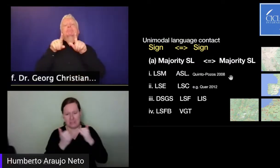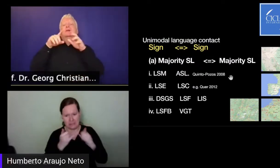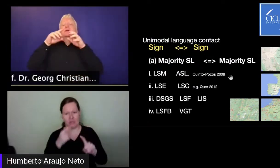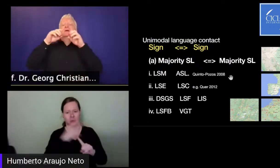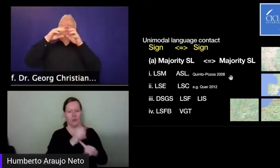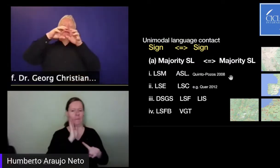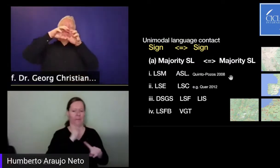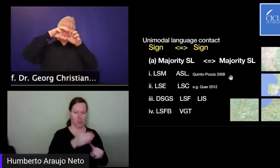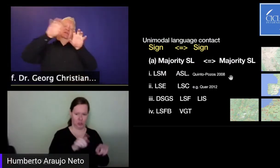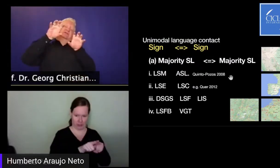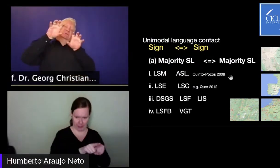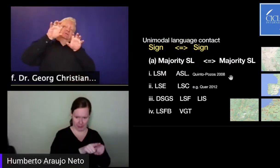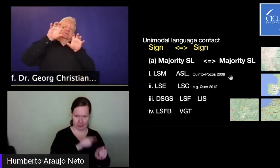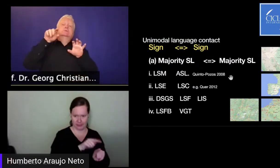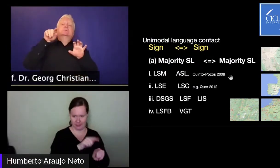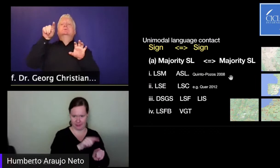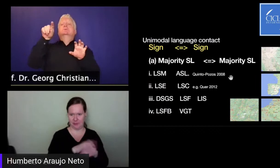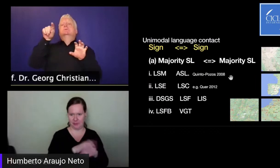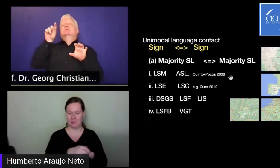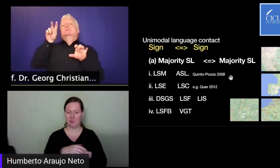né?